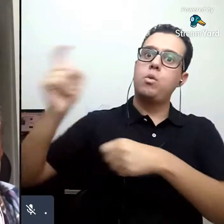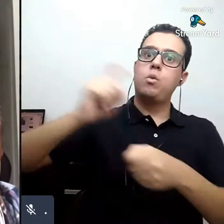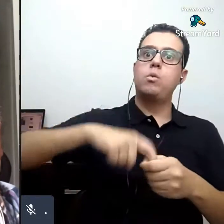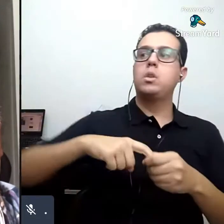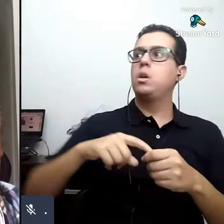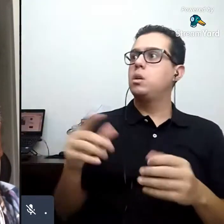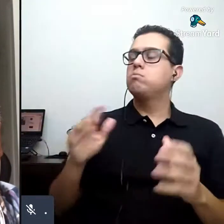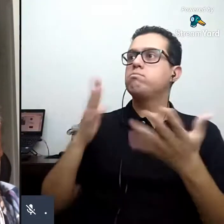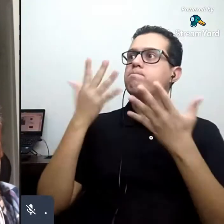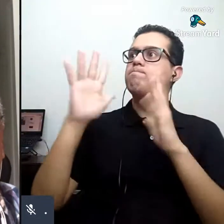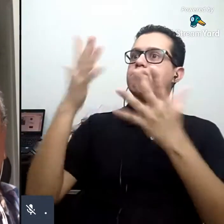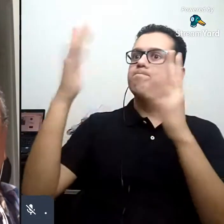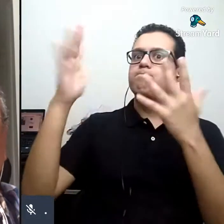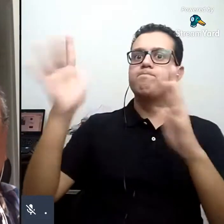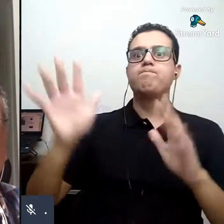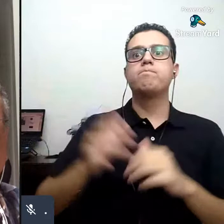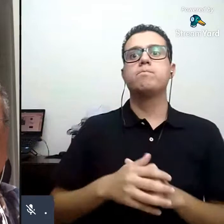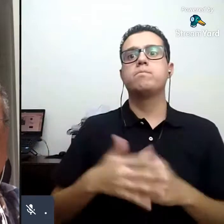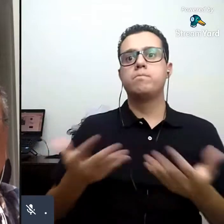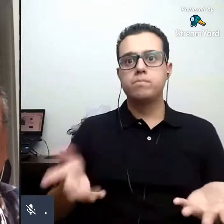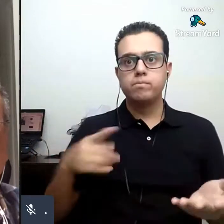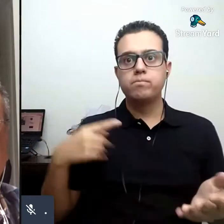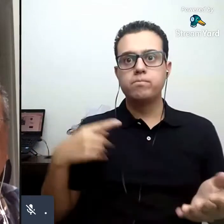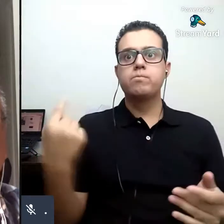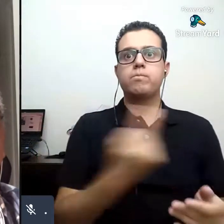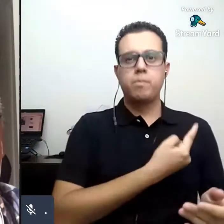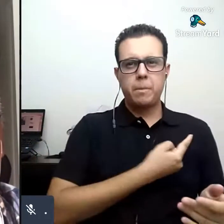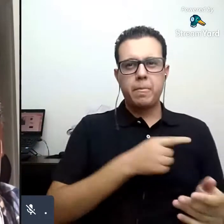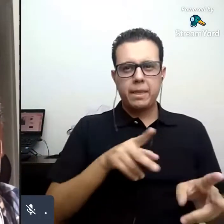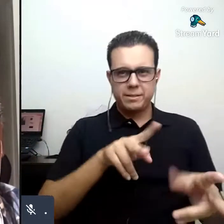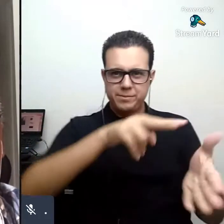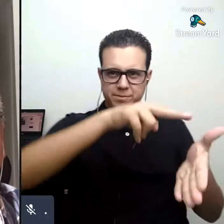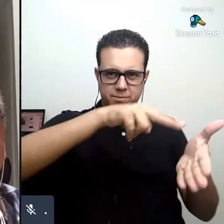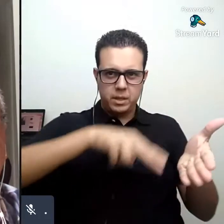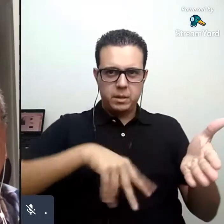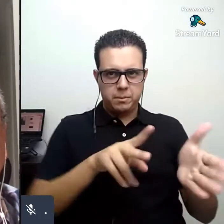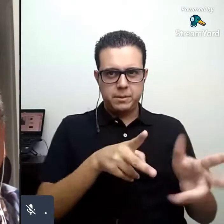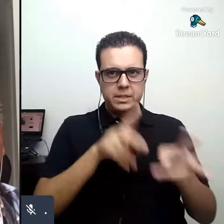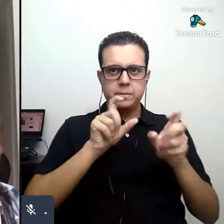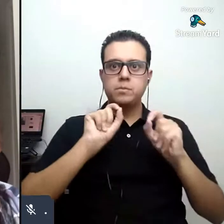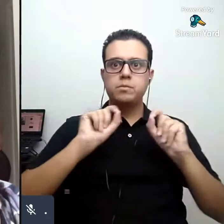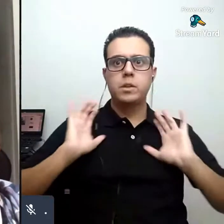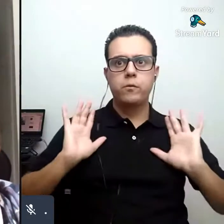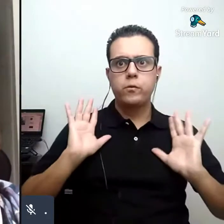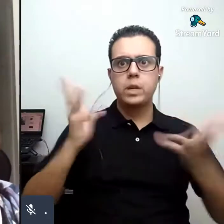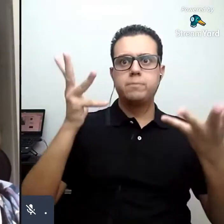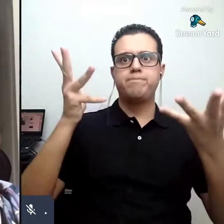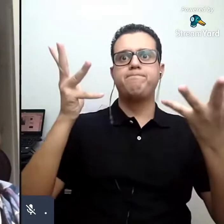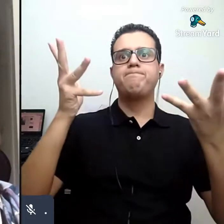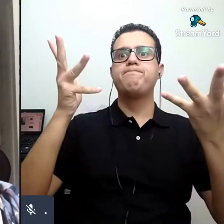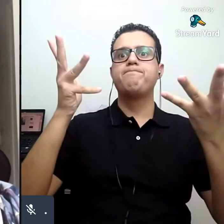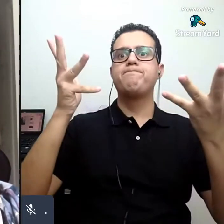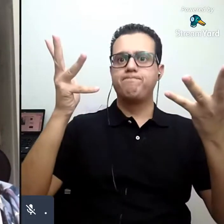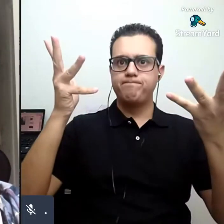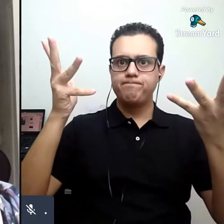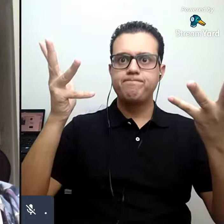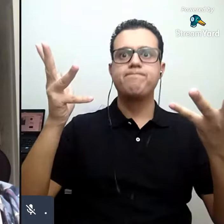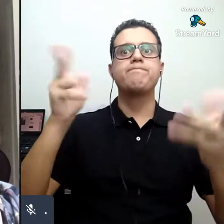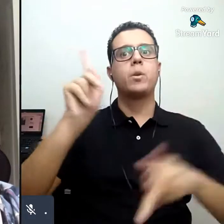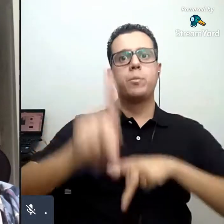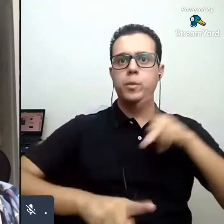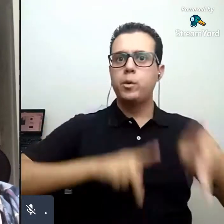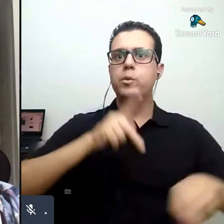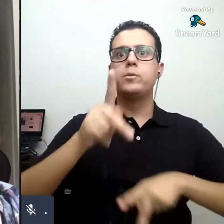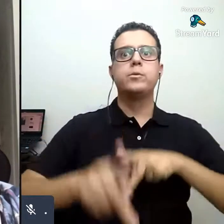percebemos que há uma festividade em função, uma euforia do povo, em função